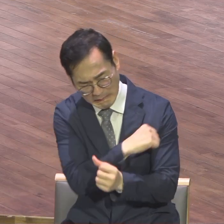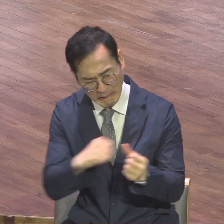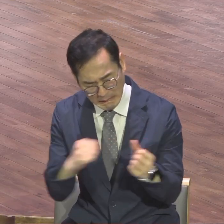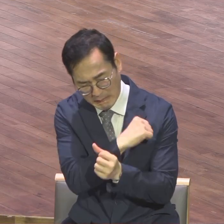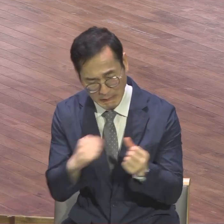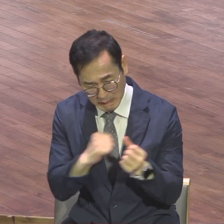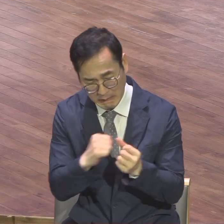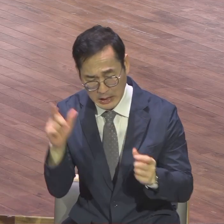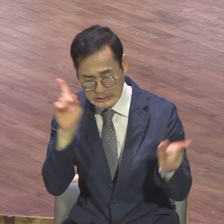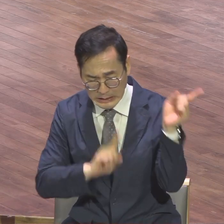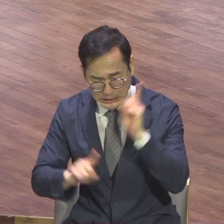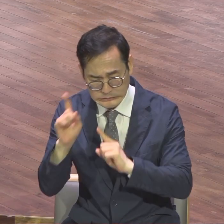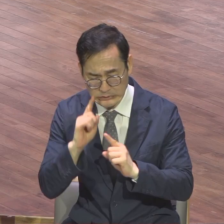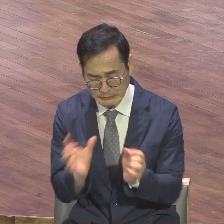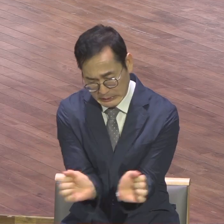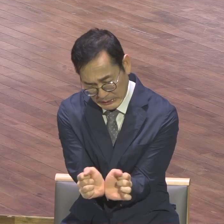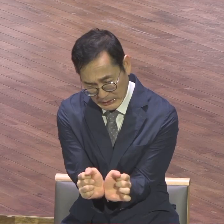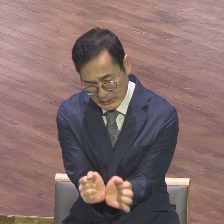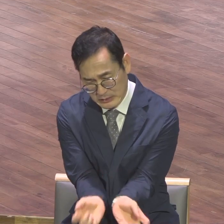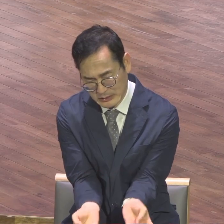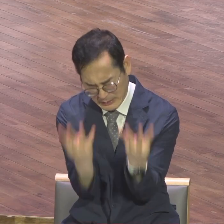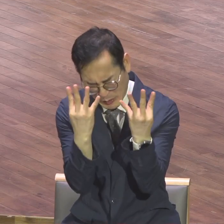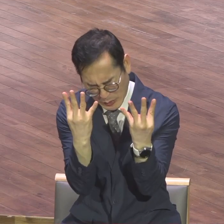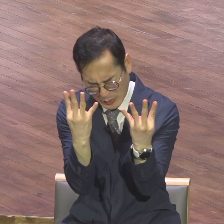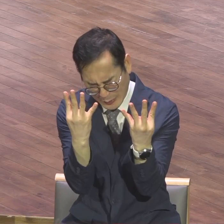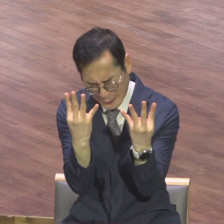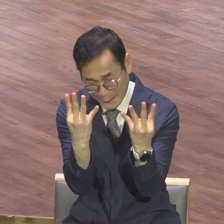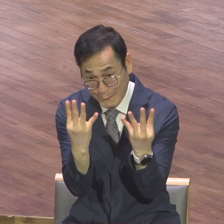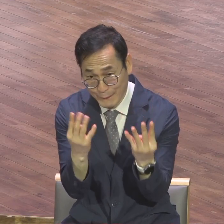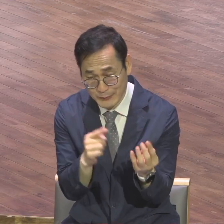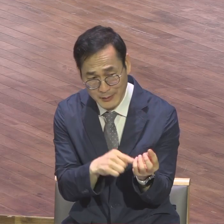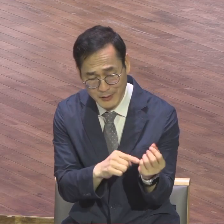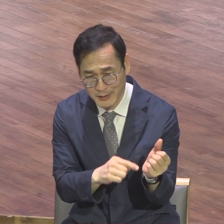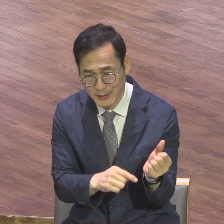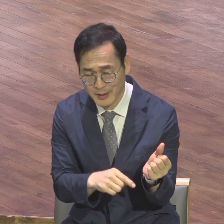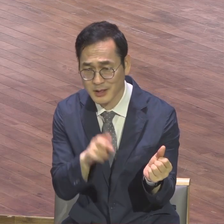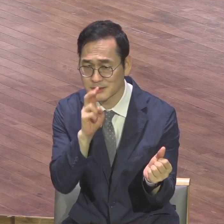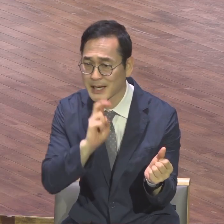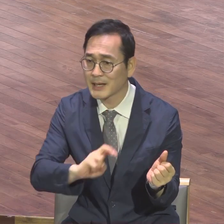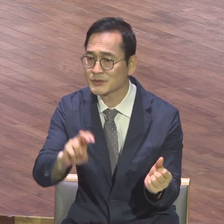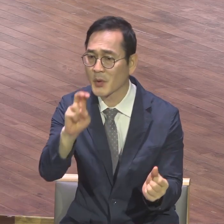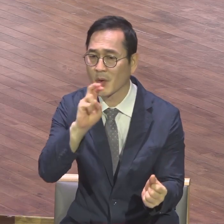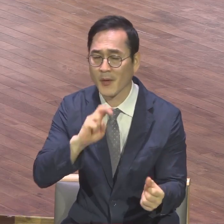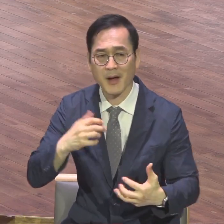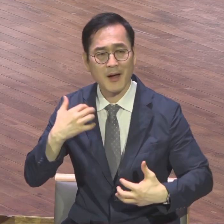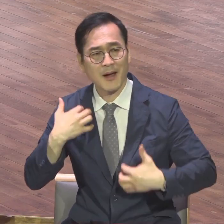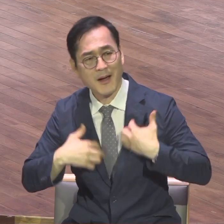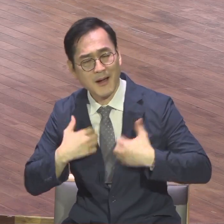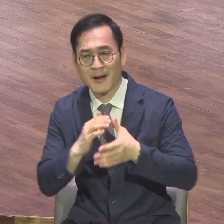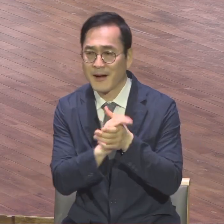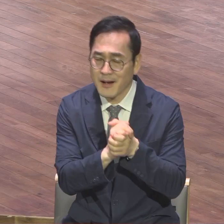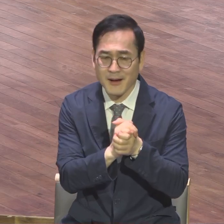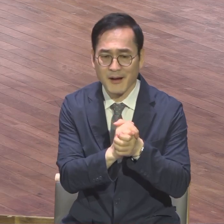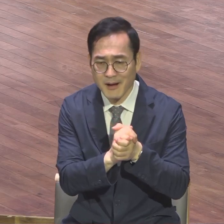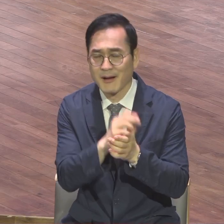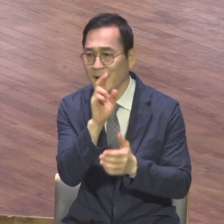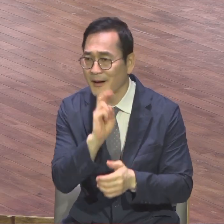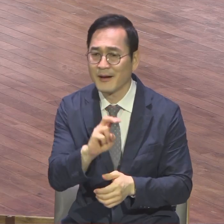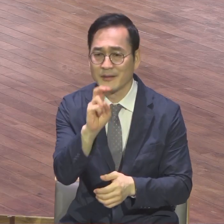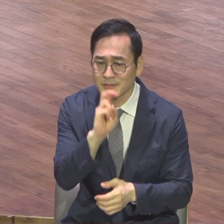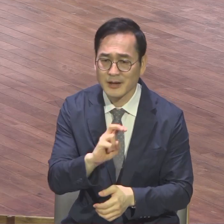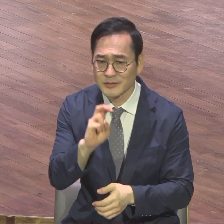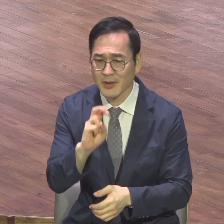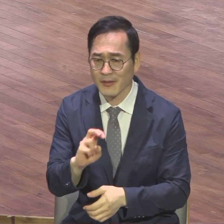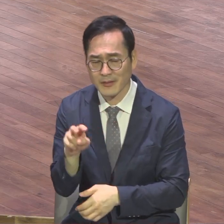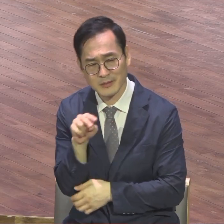맞고 쇠롱을 차고 감옥에 깊이 갇혔는데 찬송하고 기도하며 하나님께 그